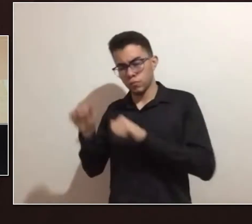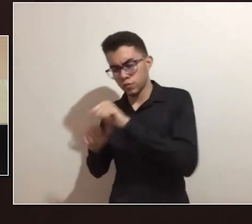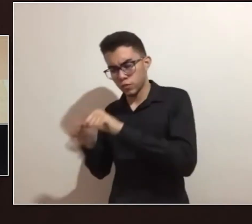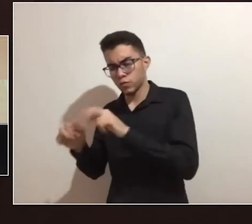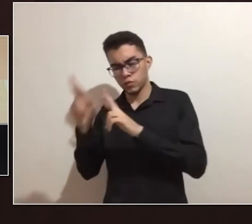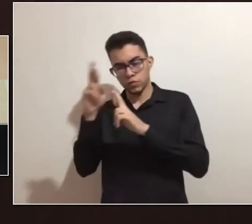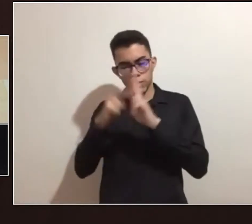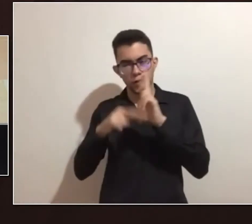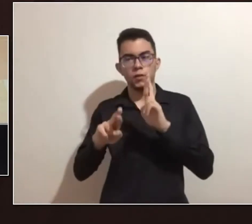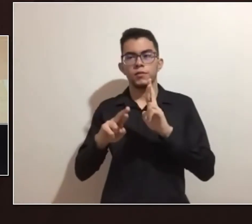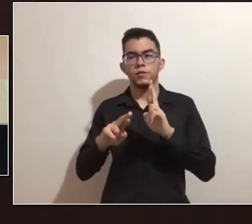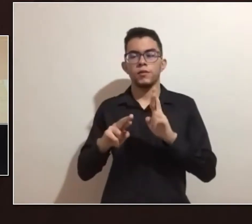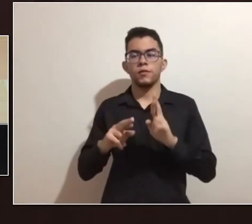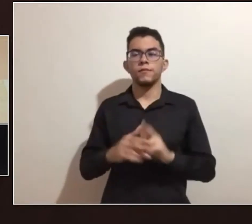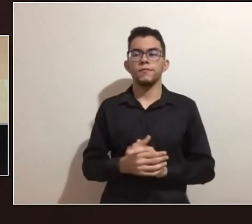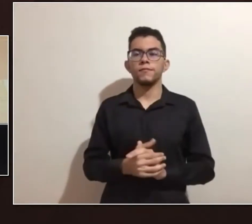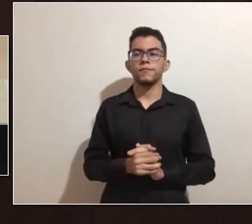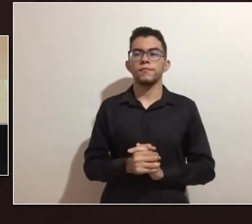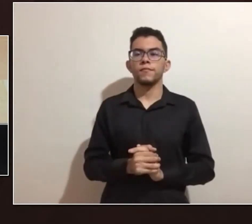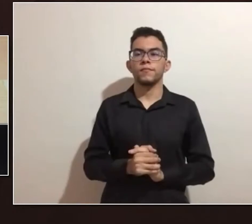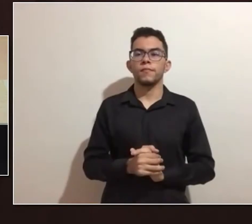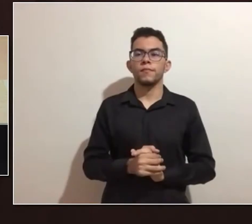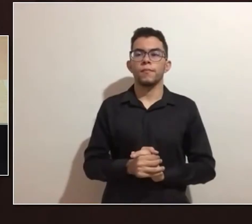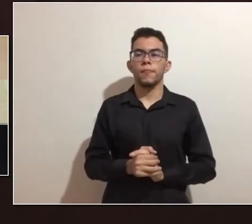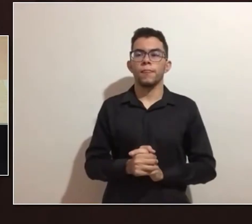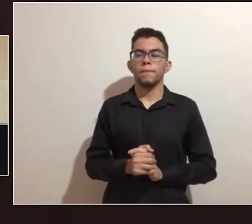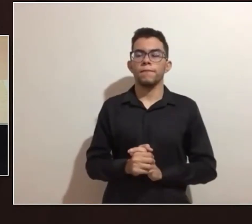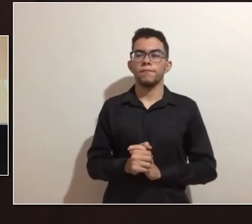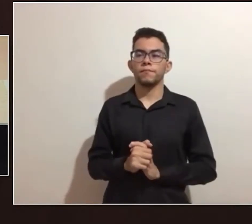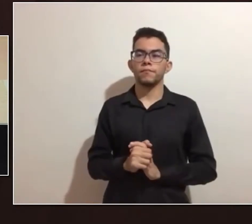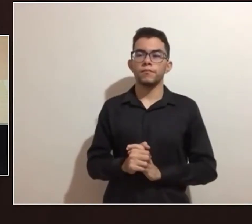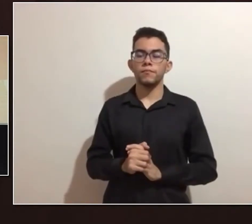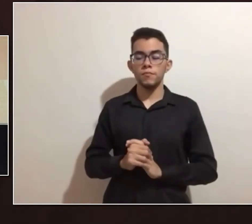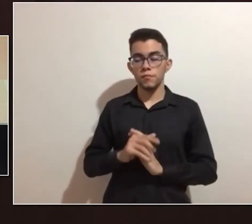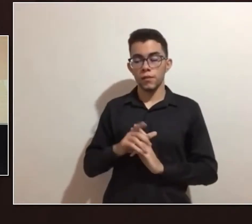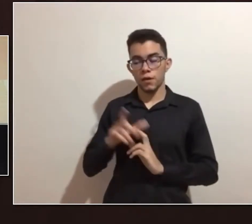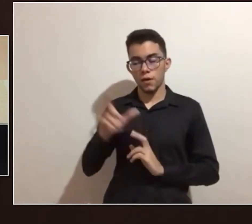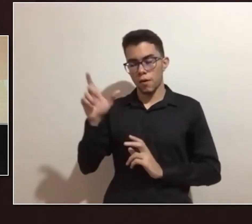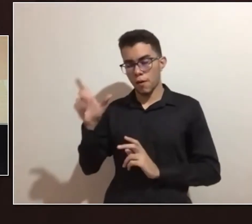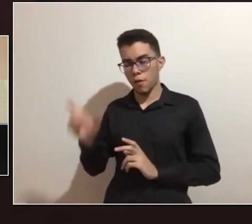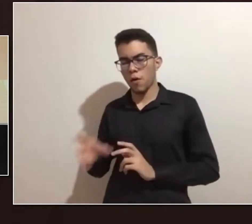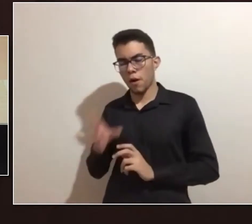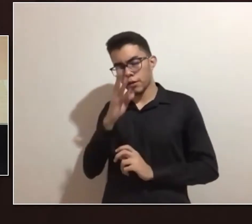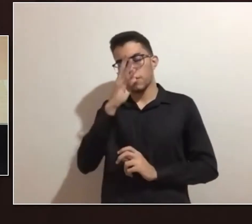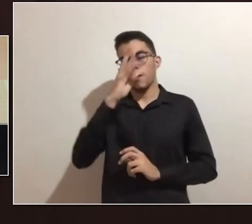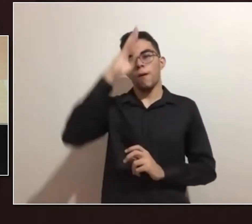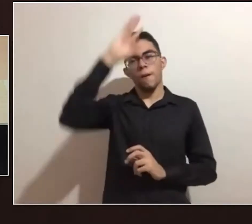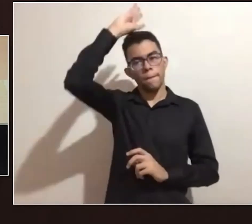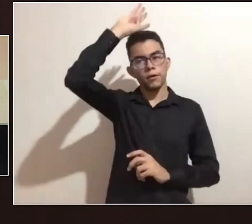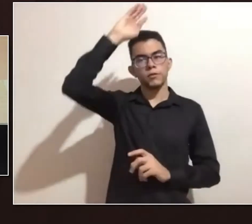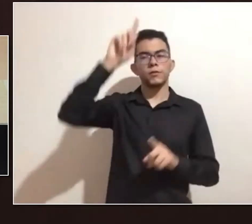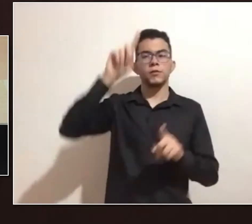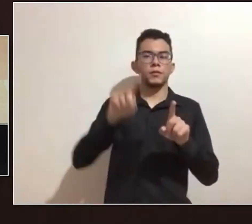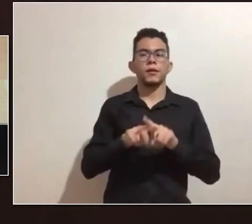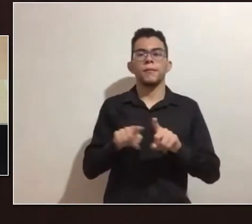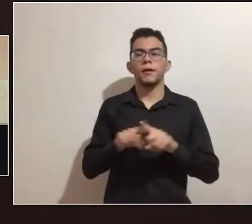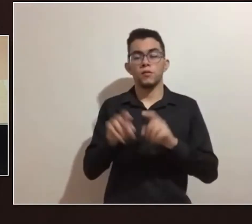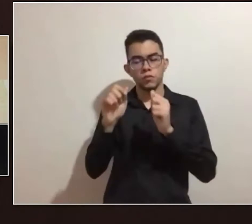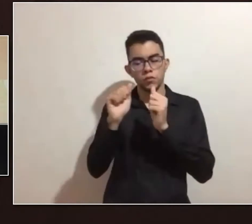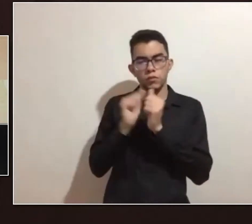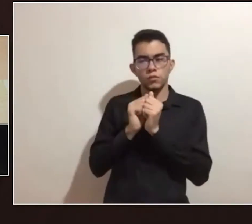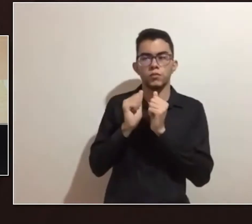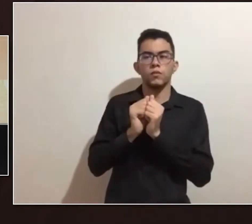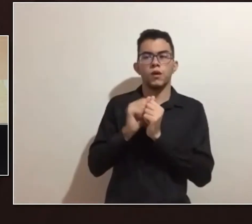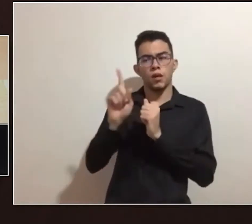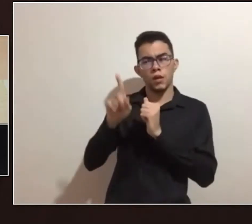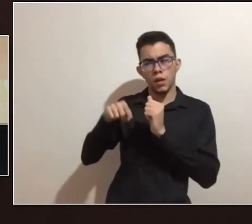São prosélitos. Então, os prosélitos e judeus romanos que estavam lá, muito provavelmente depois disso, por